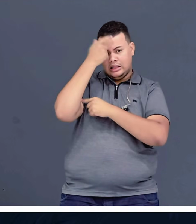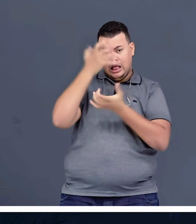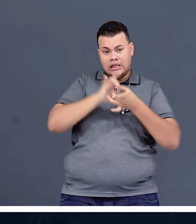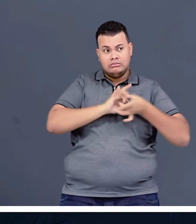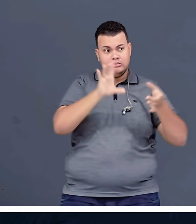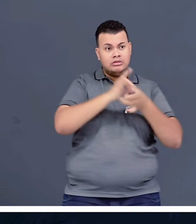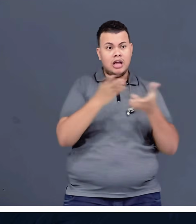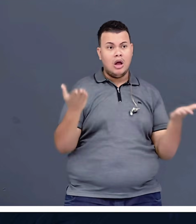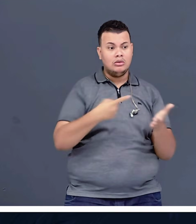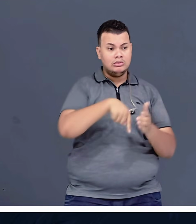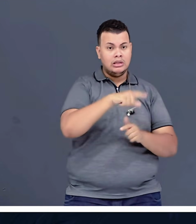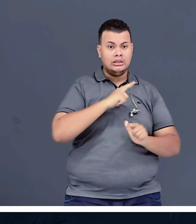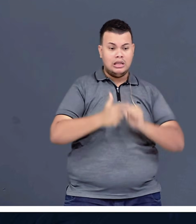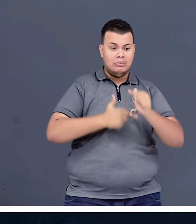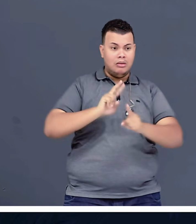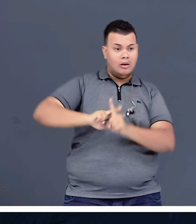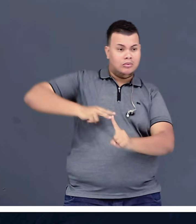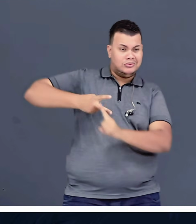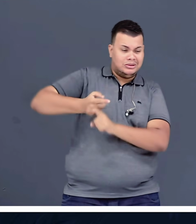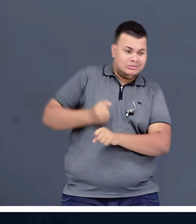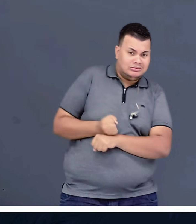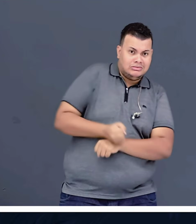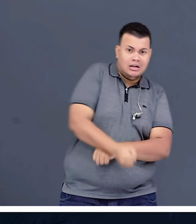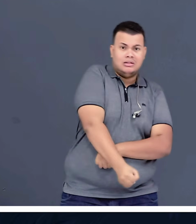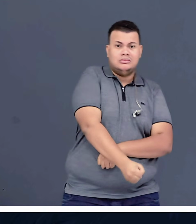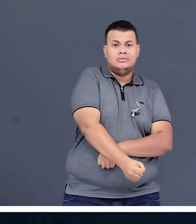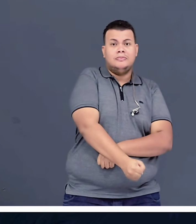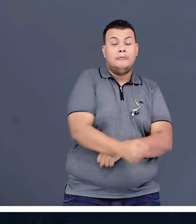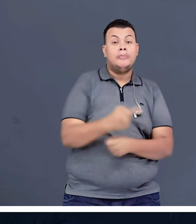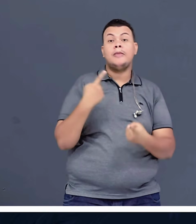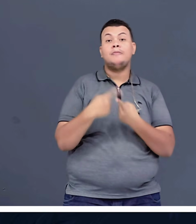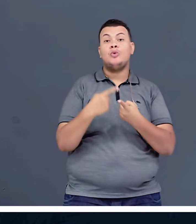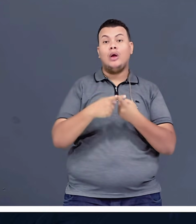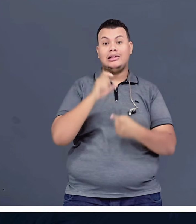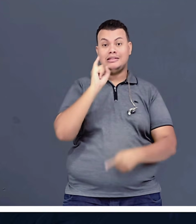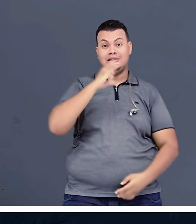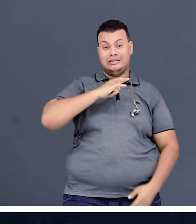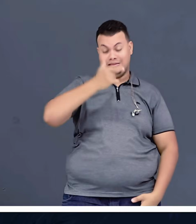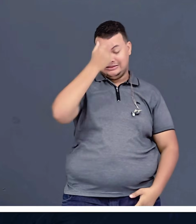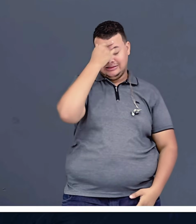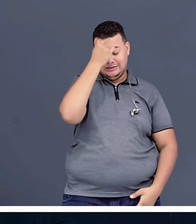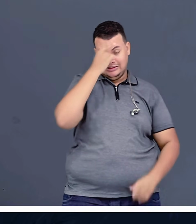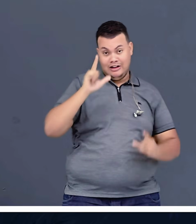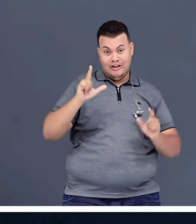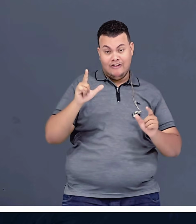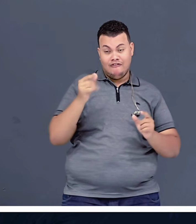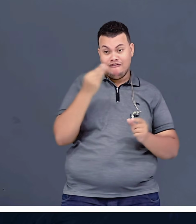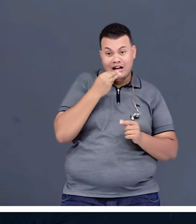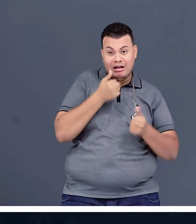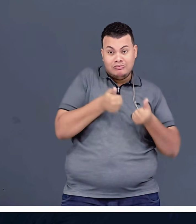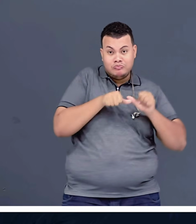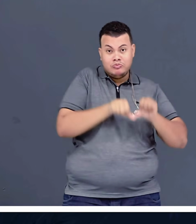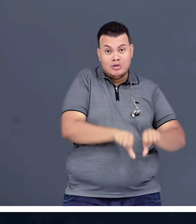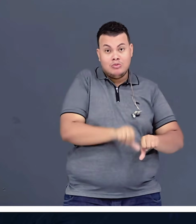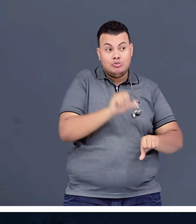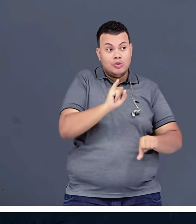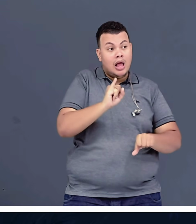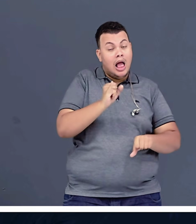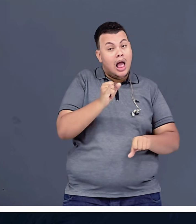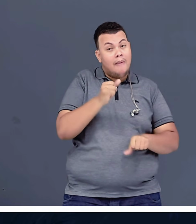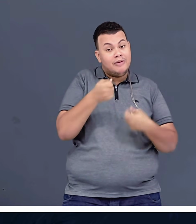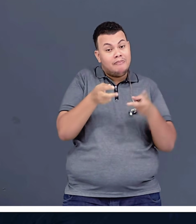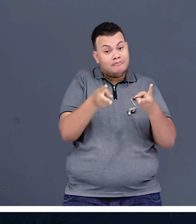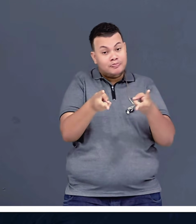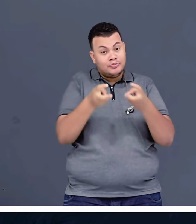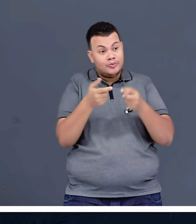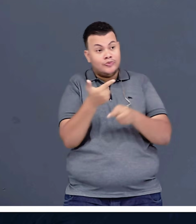libertação, agora a gente está com mais trabalho. Porque quem tem a mentalidade de escassez não percebe que antes de melhorar, antes de